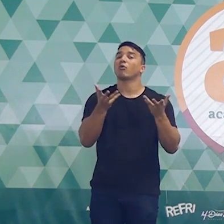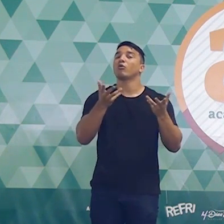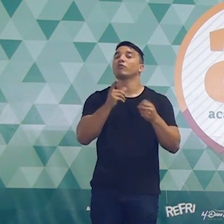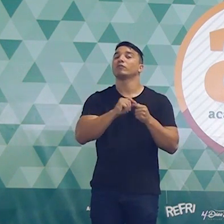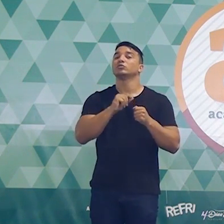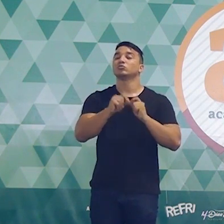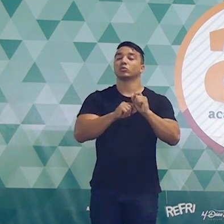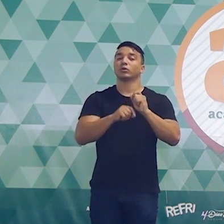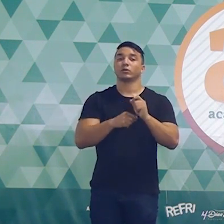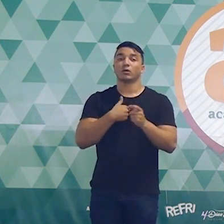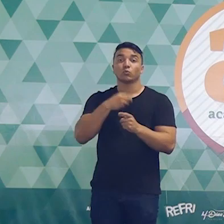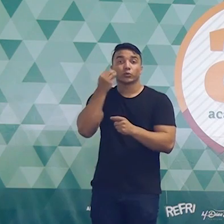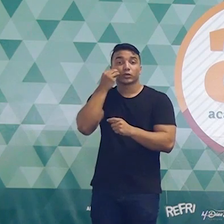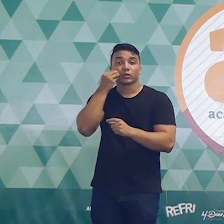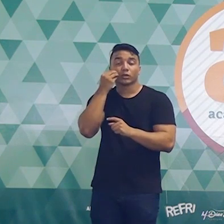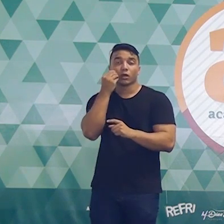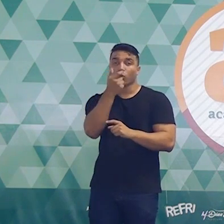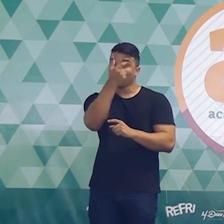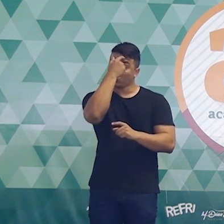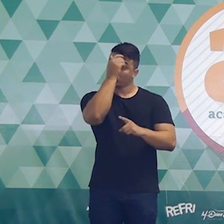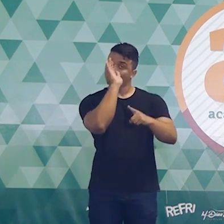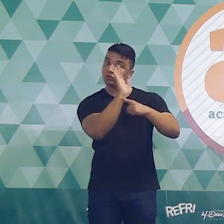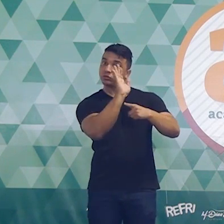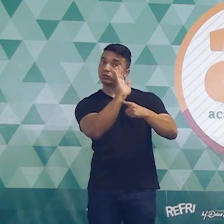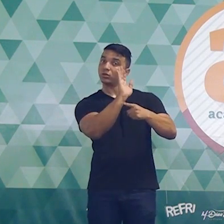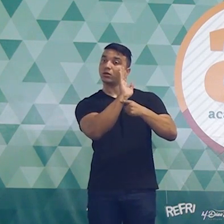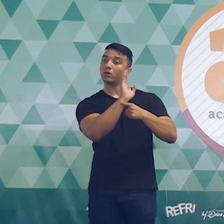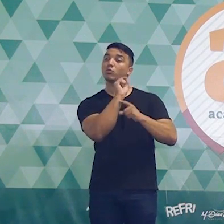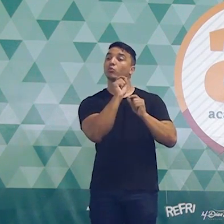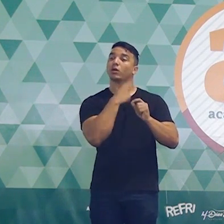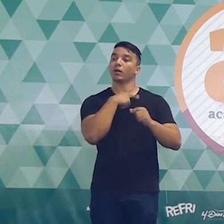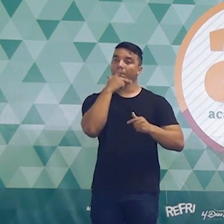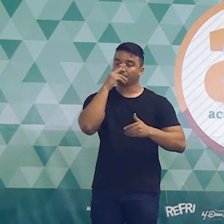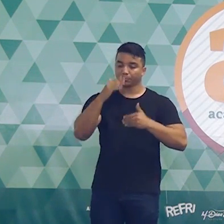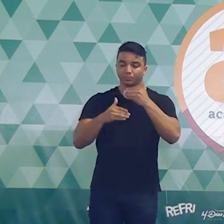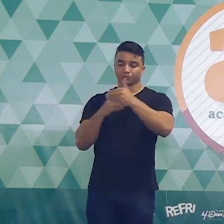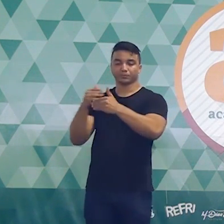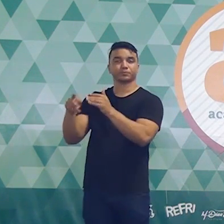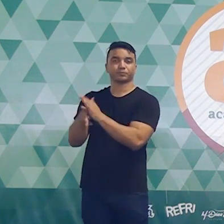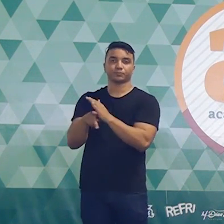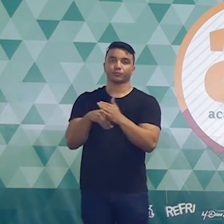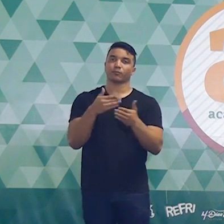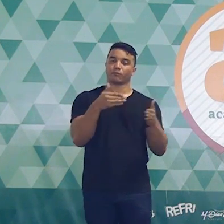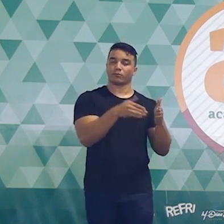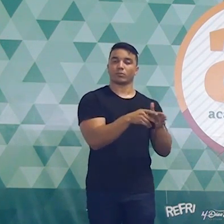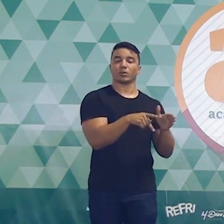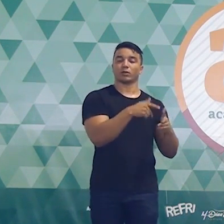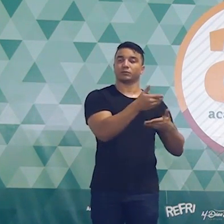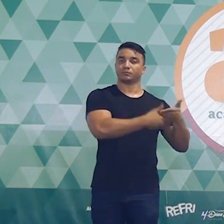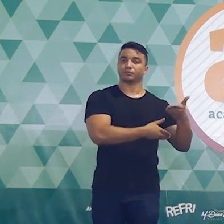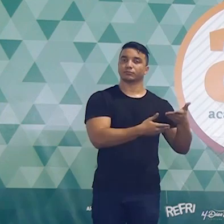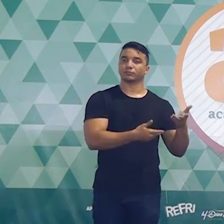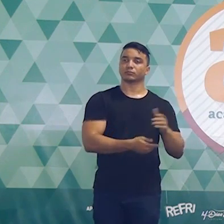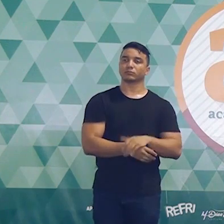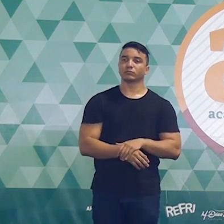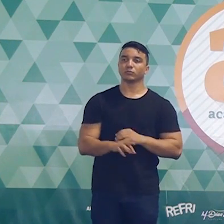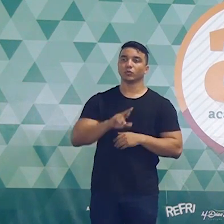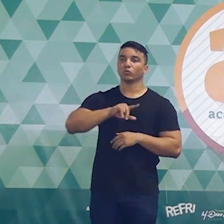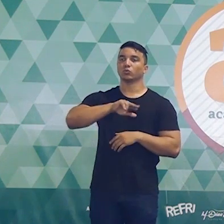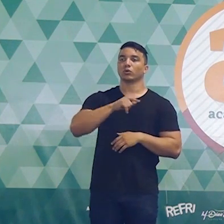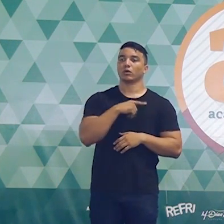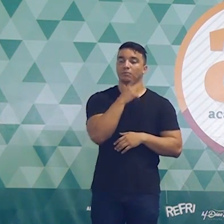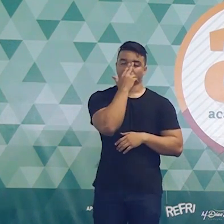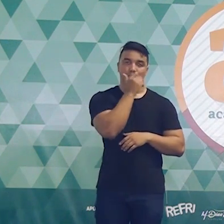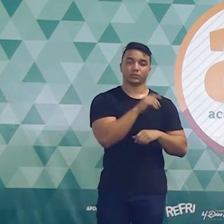agora? Tentando conscientizar vocês sobre procedimentos redacionais. Conscientizações, elas não